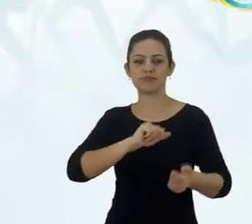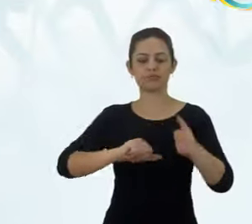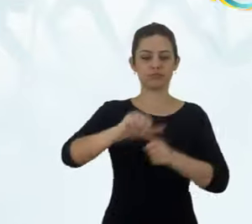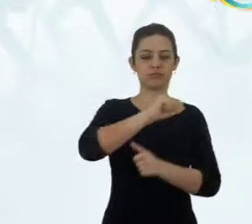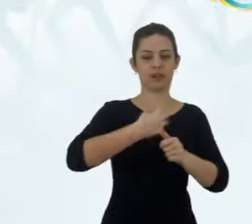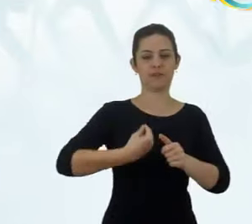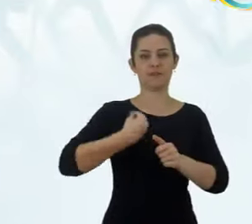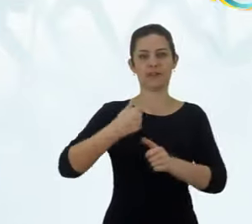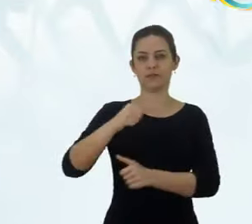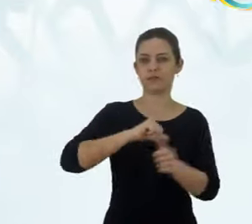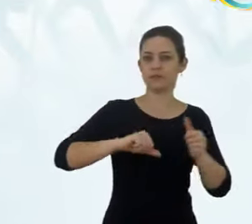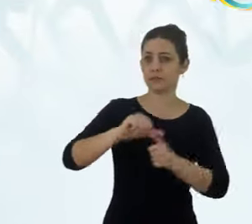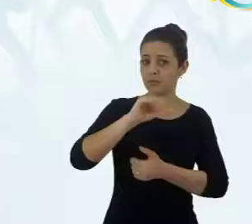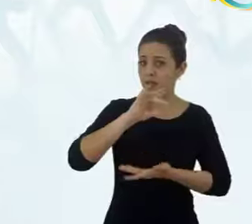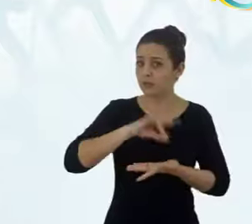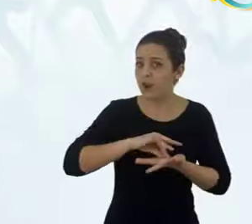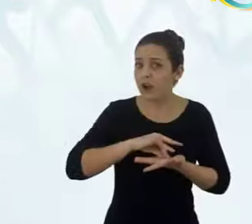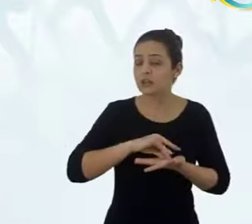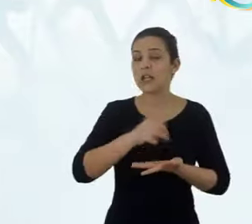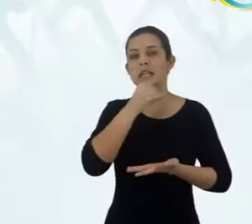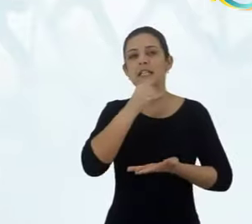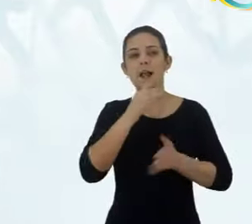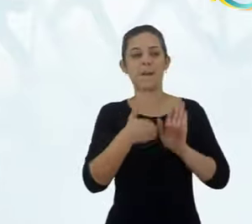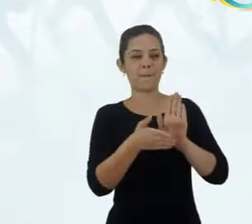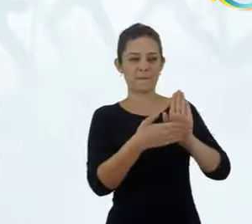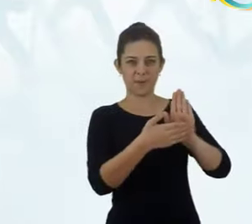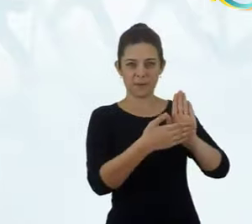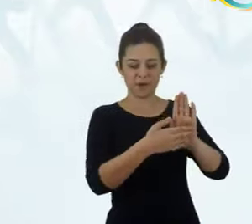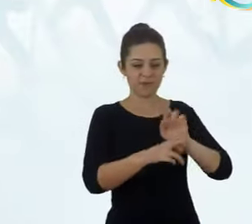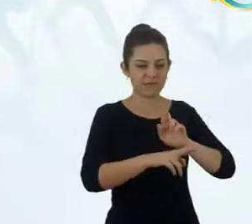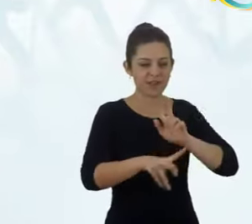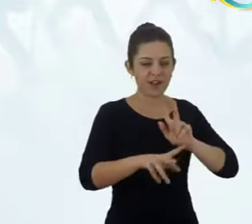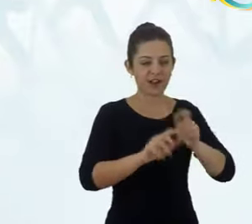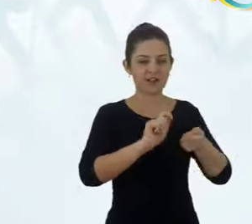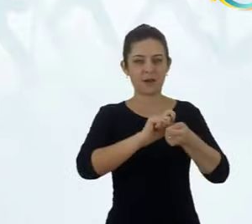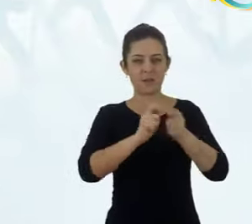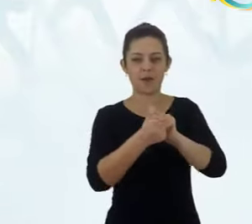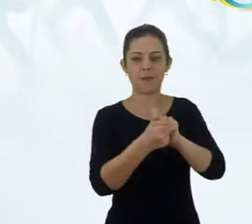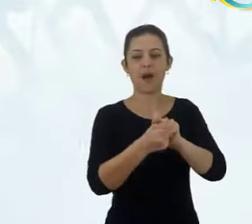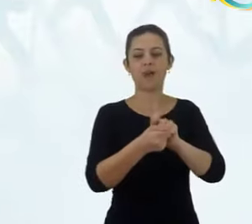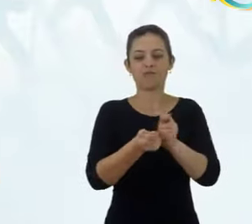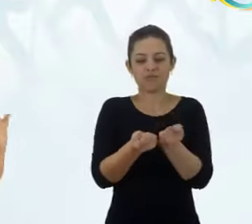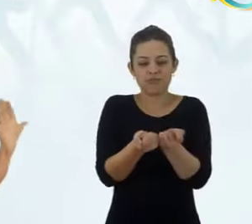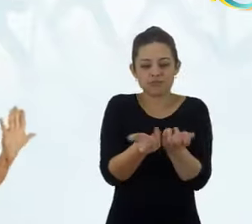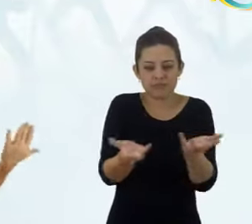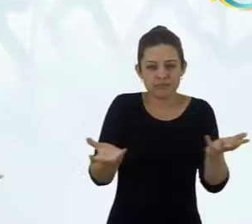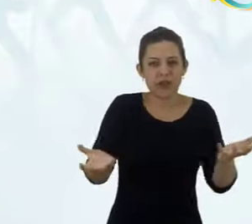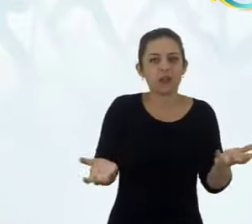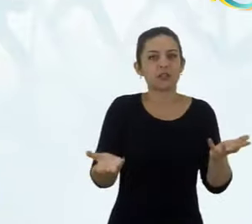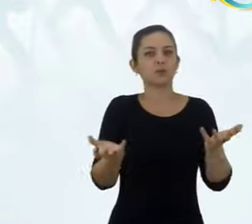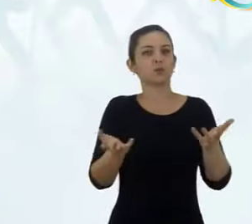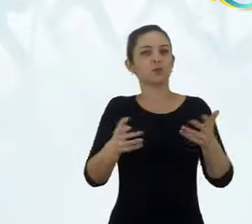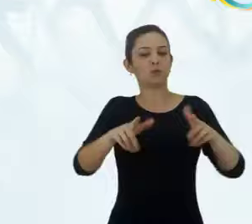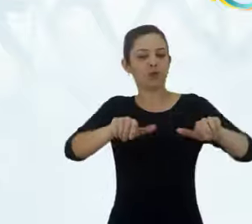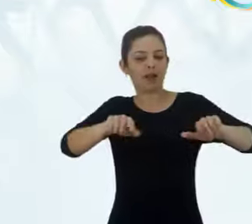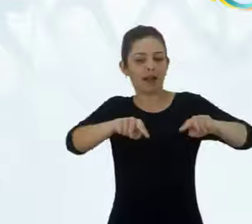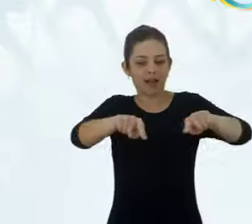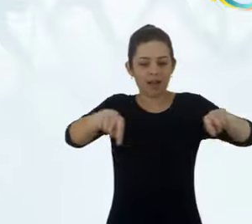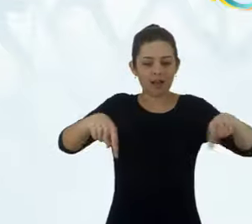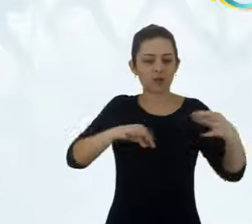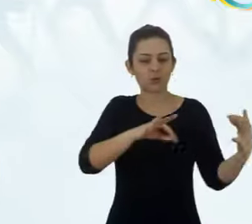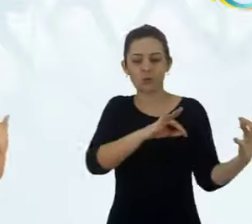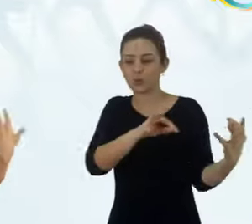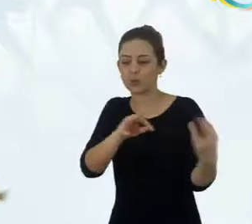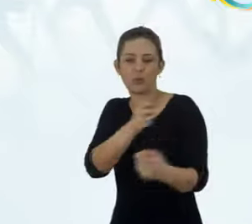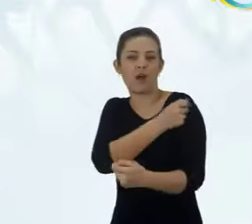modificar vidas. Isso é fato. Se a gente tem uma proposta diferenciada, que consegue abranger toda a sala de